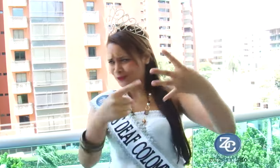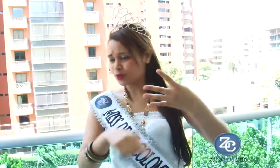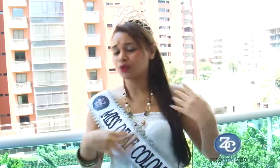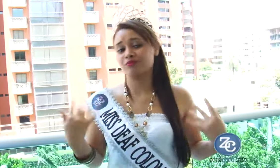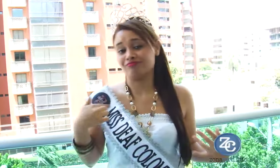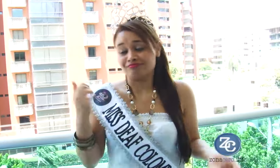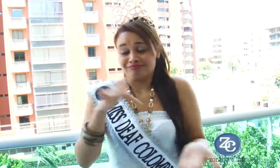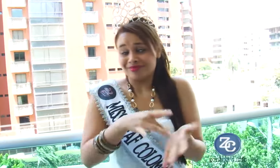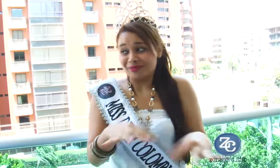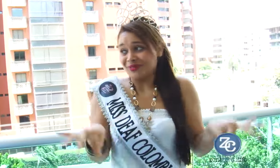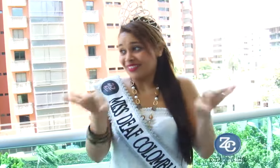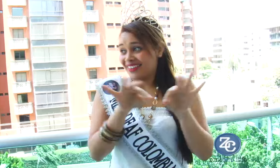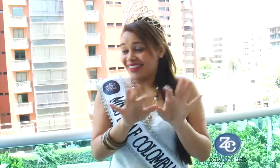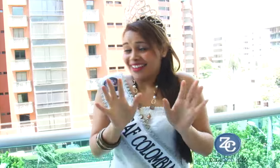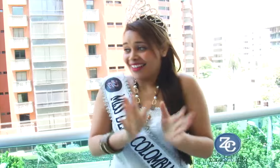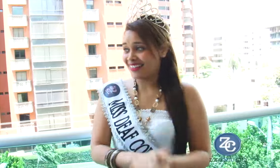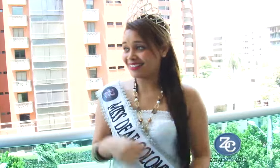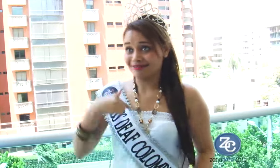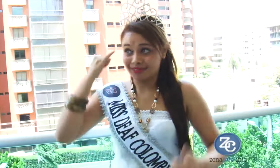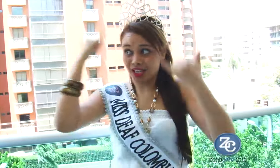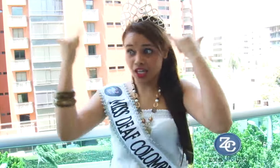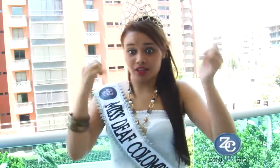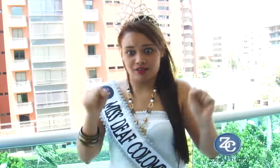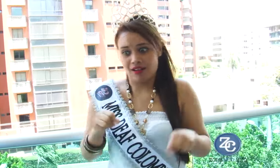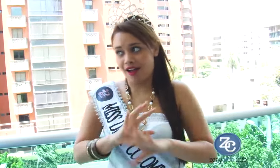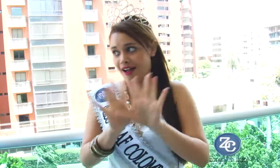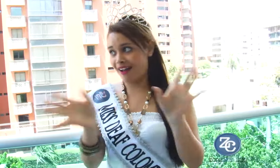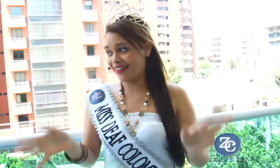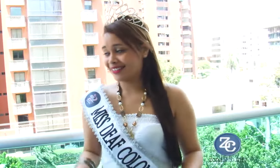personas sordas a nivel nacional. Esa es también una de mis funciones y